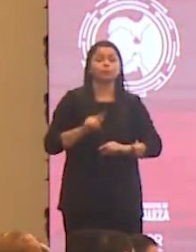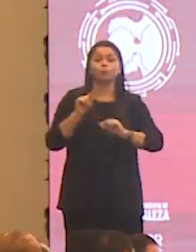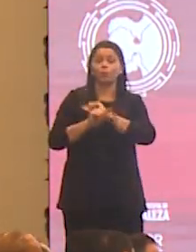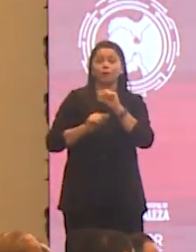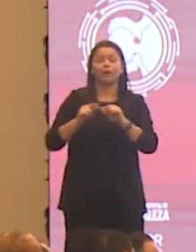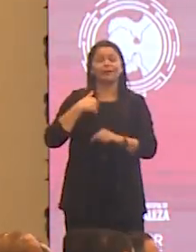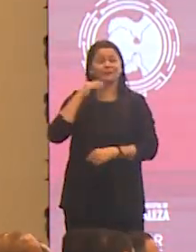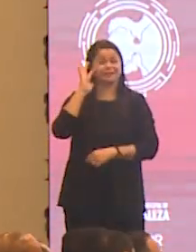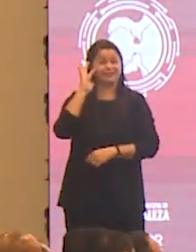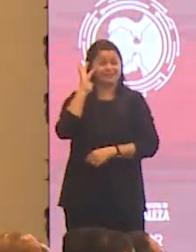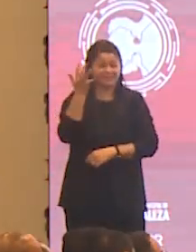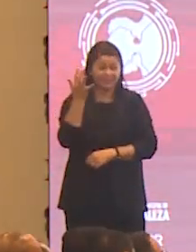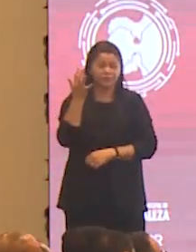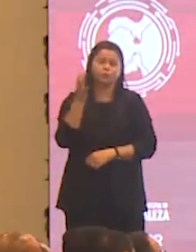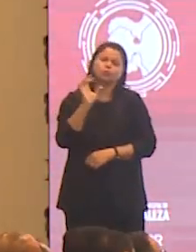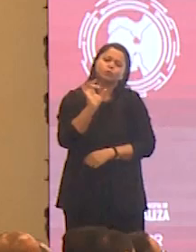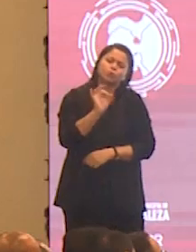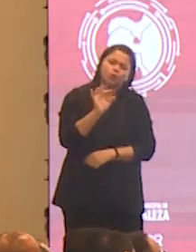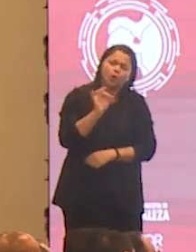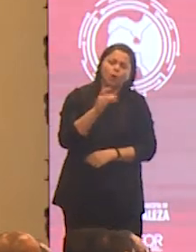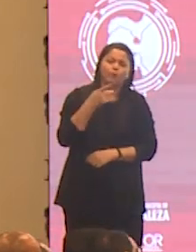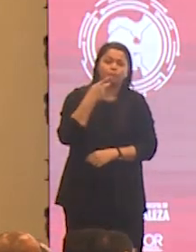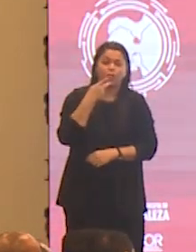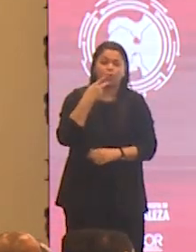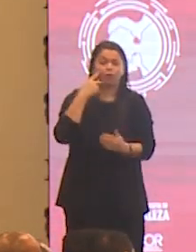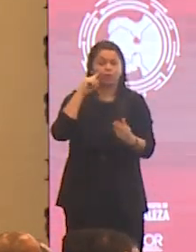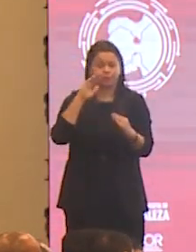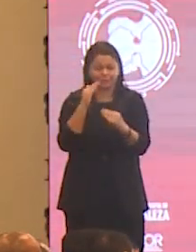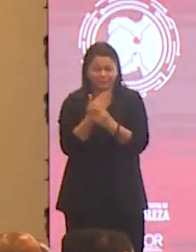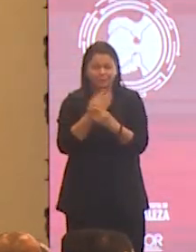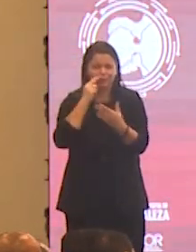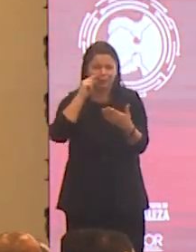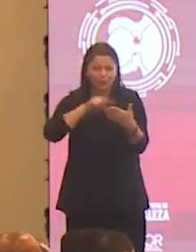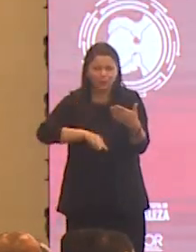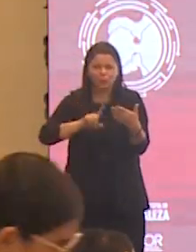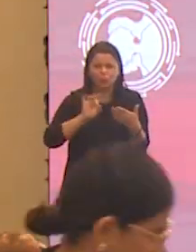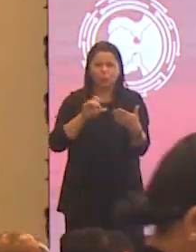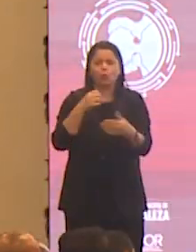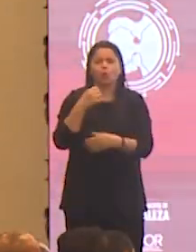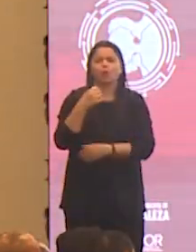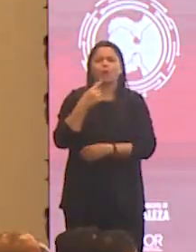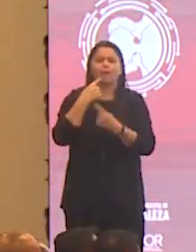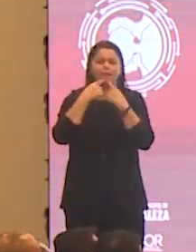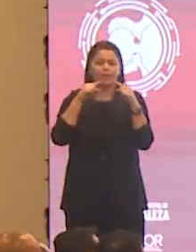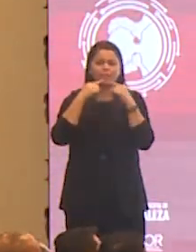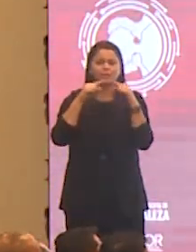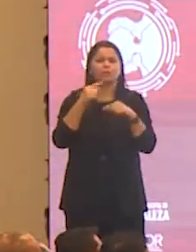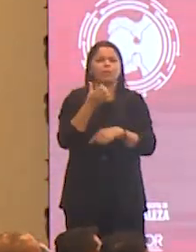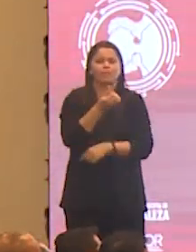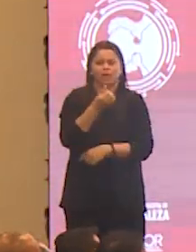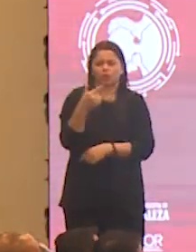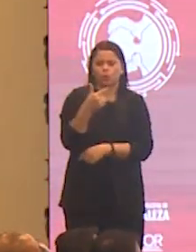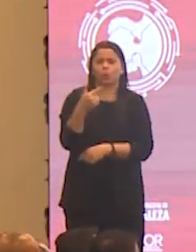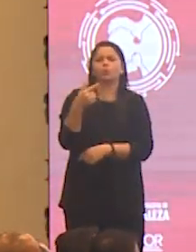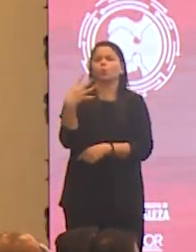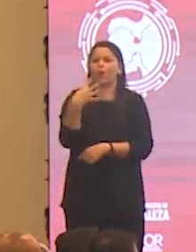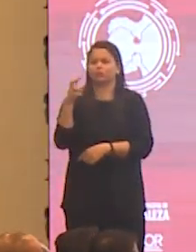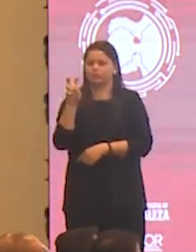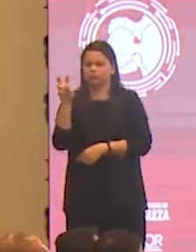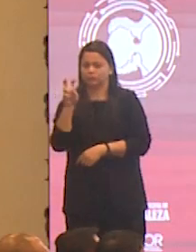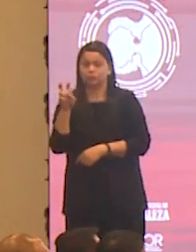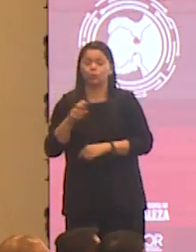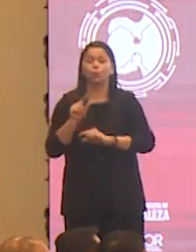essa decisão, eu estou aqui citando literalmente essa decisão, a reclamação 62455. Essa decisão